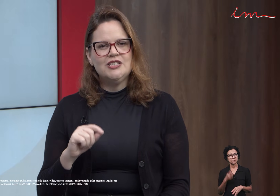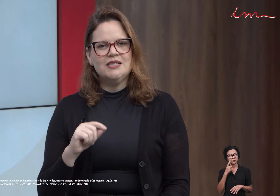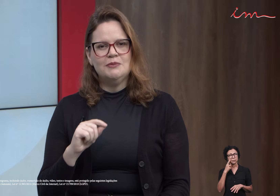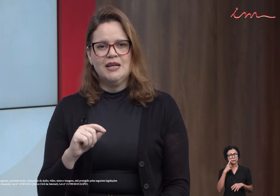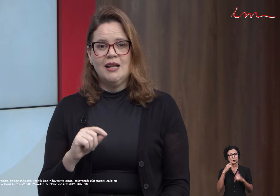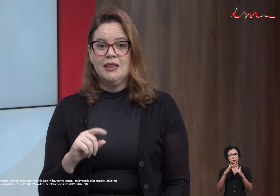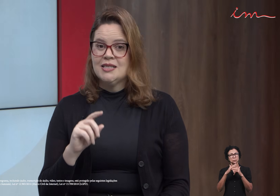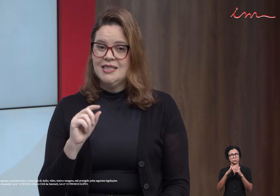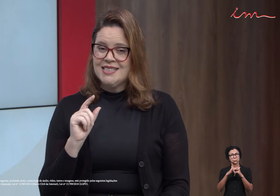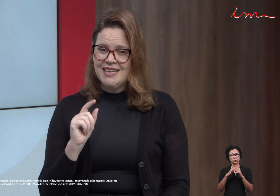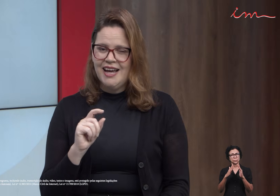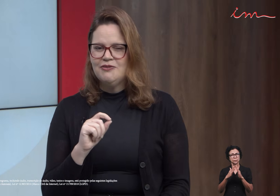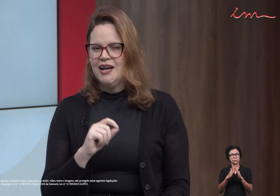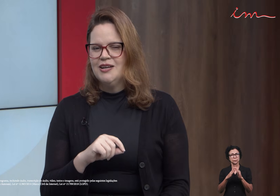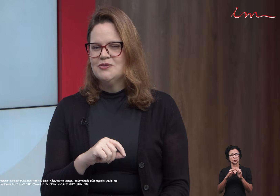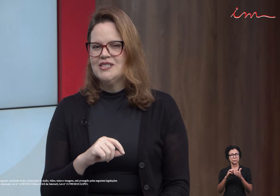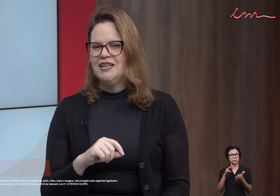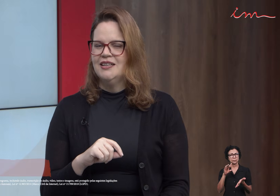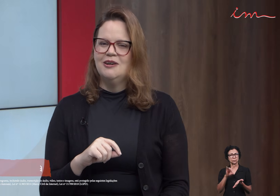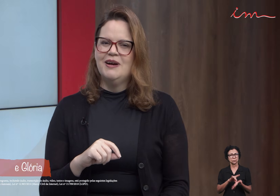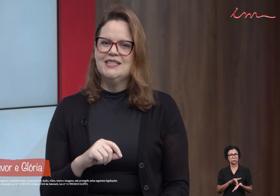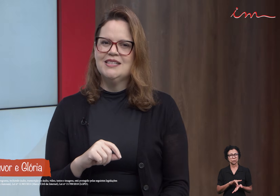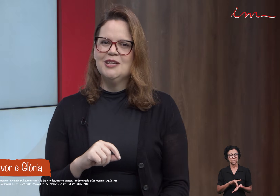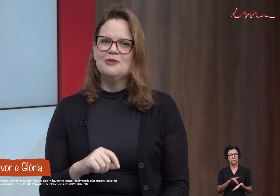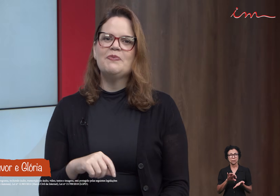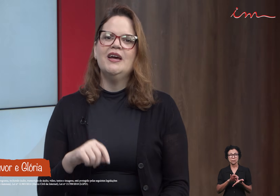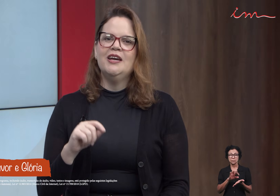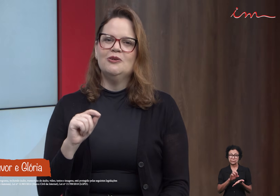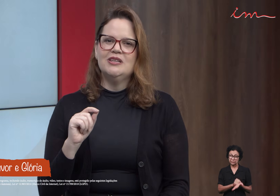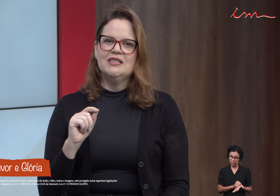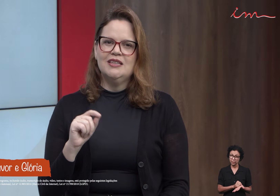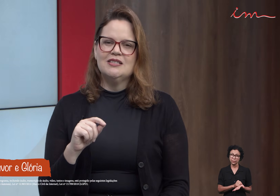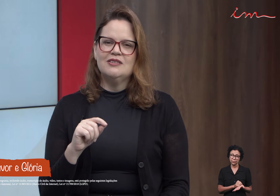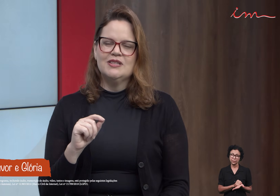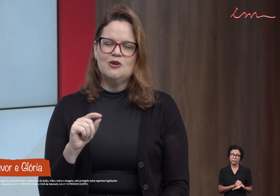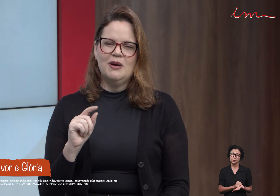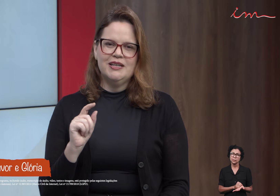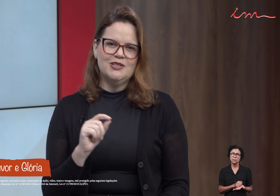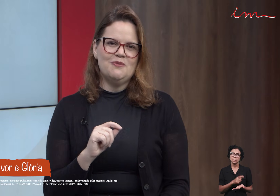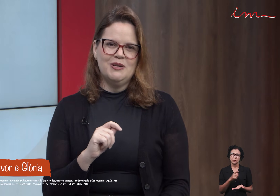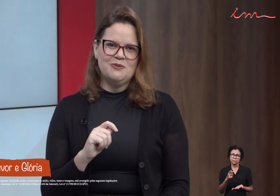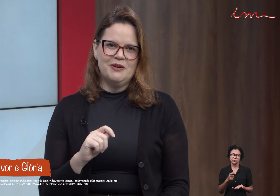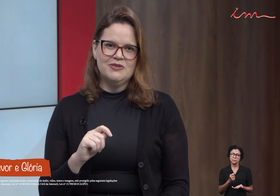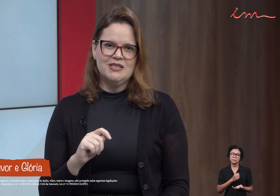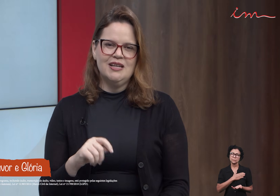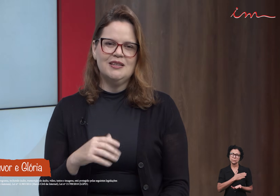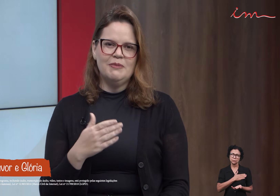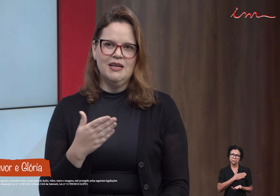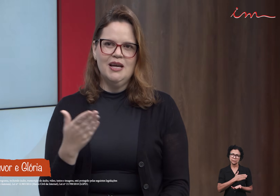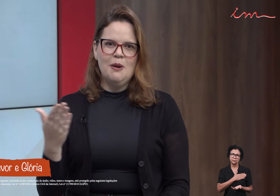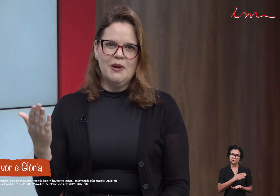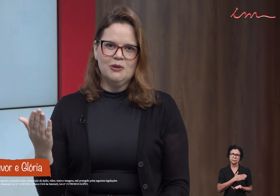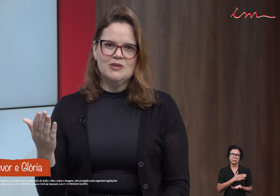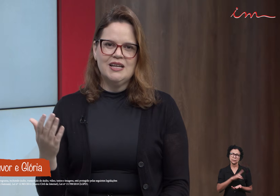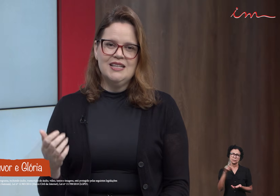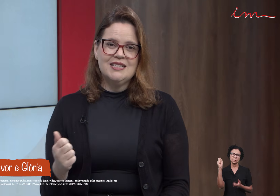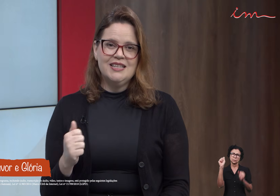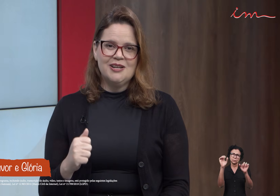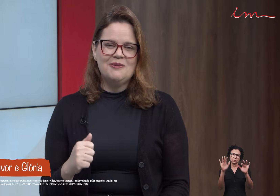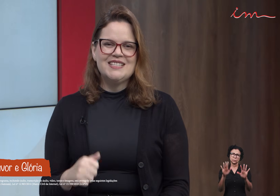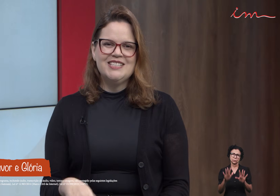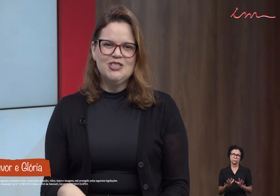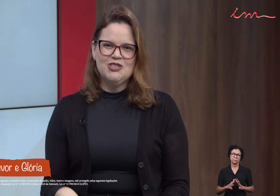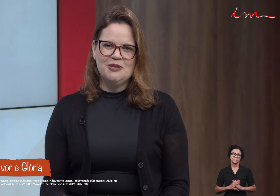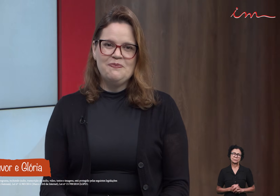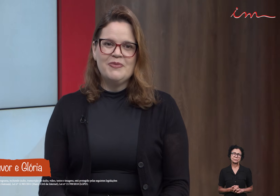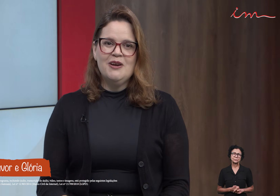da Igreja Cristã Maranata, se inscreve caso você ainda não é inscrito, e eu tenho certeza que vai ser uma grande bênção para você e também para todos aqueles que